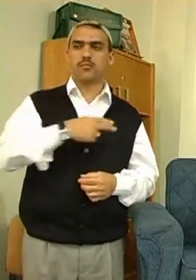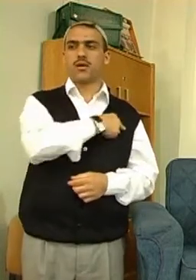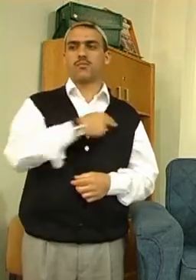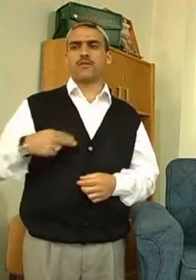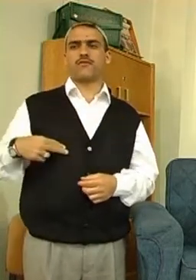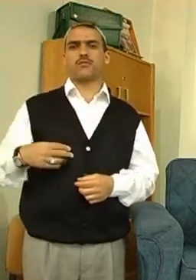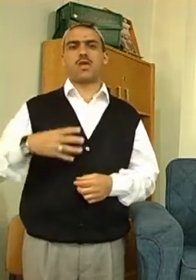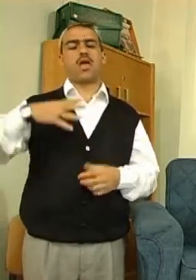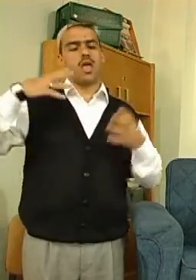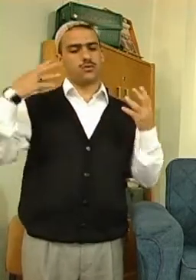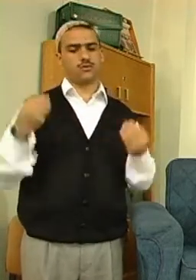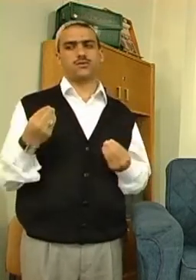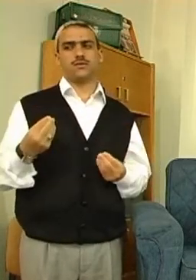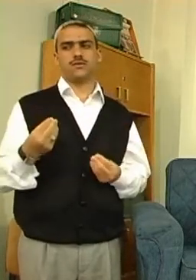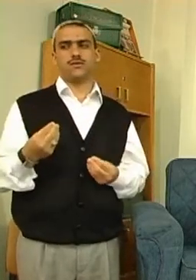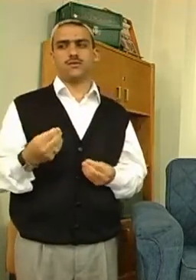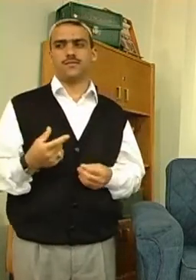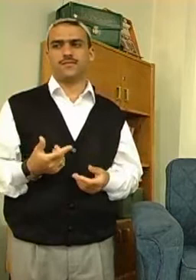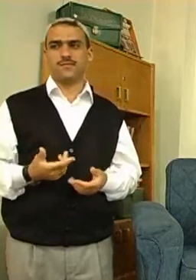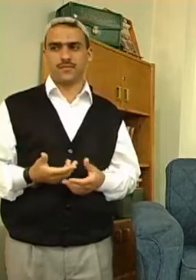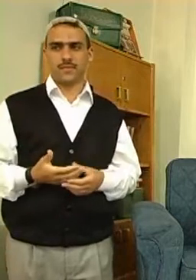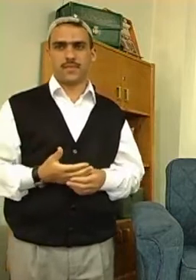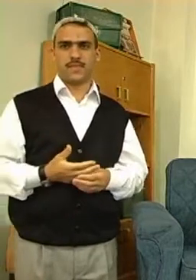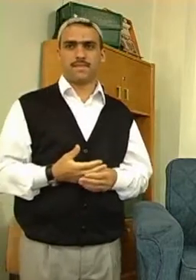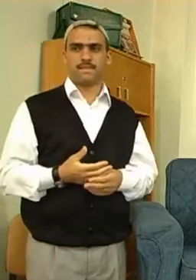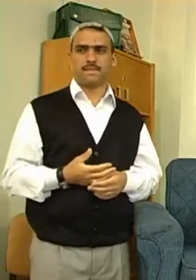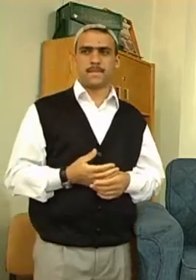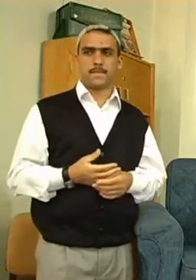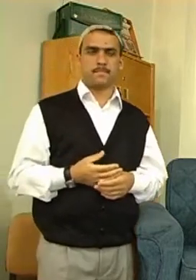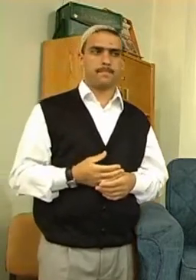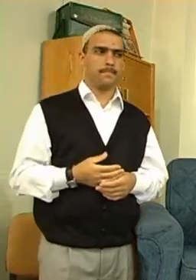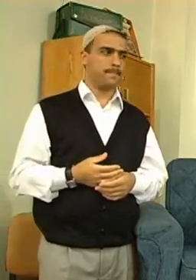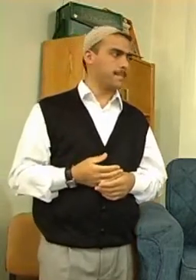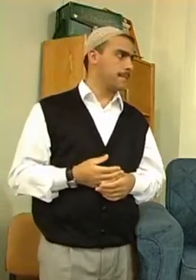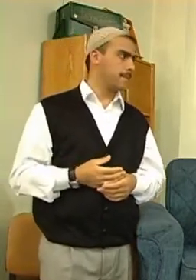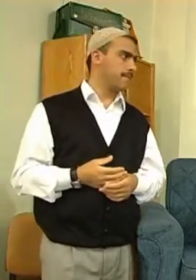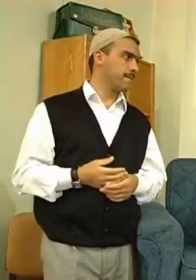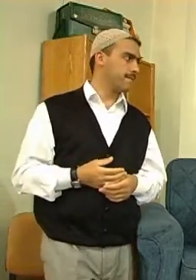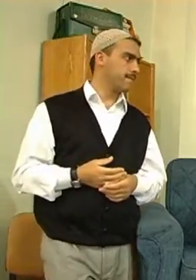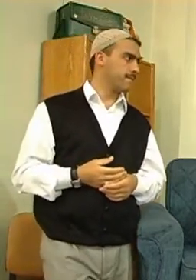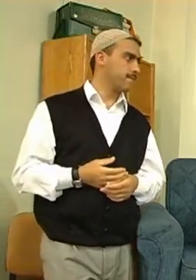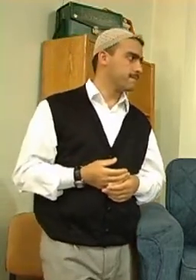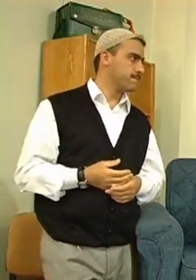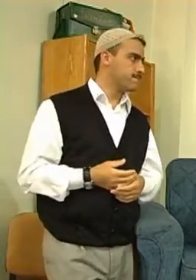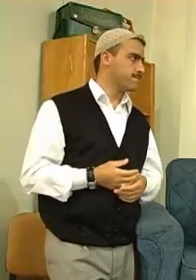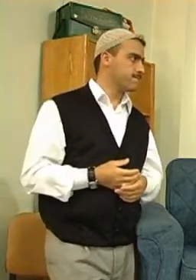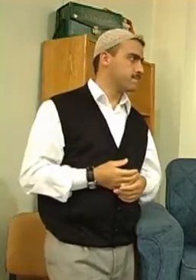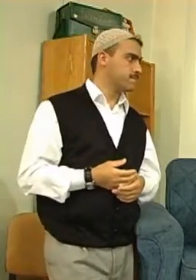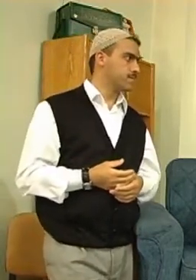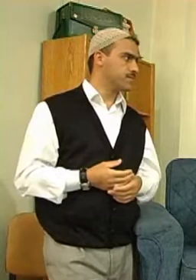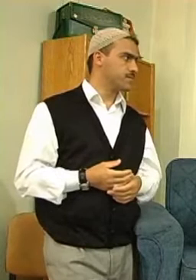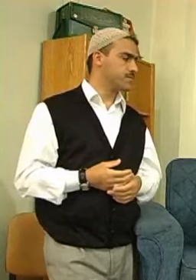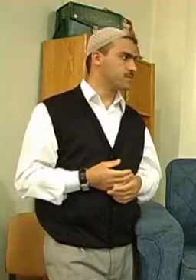üstüne. Hakikaten masanın üstüne çıktım, babasını geçiyor boyda. Ama onun yüksekliği masadan geliyor. Masa çektim ayağın